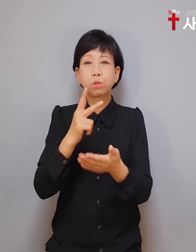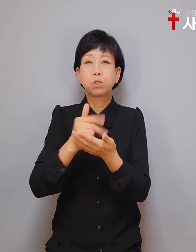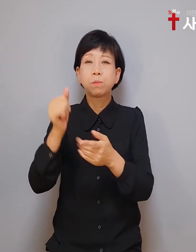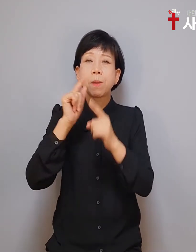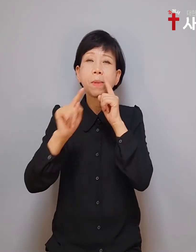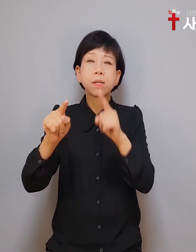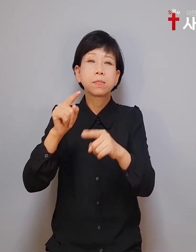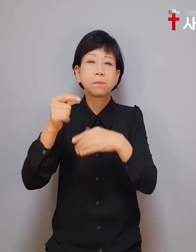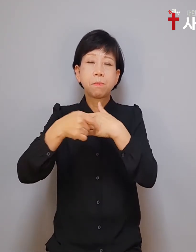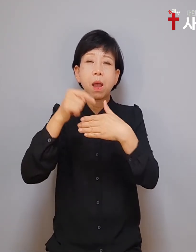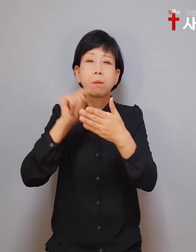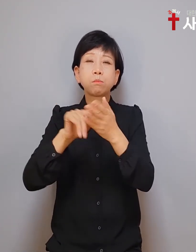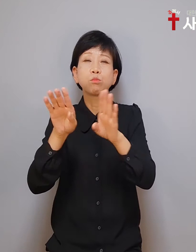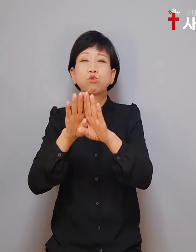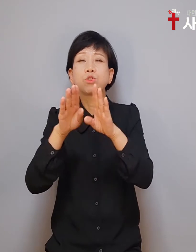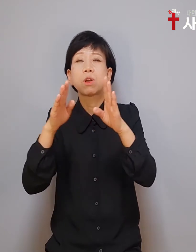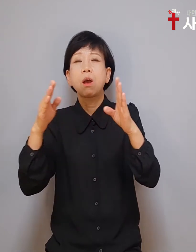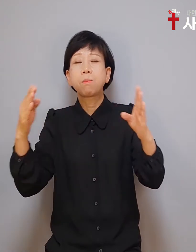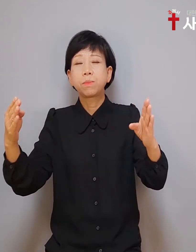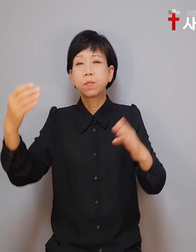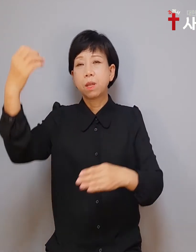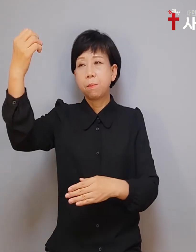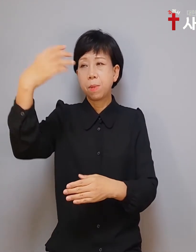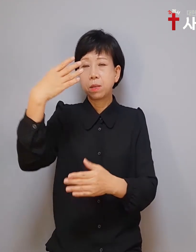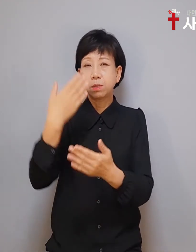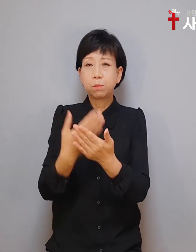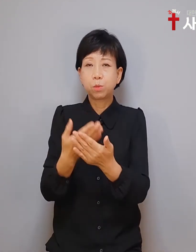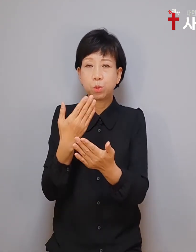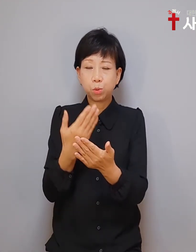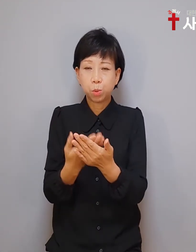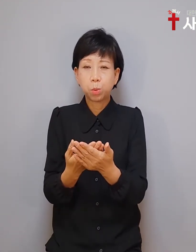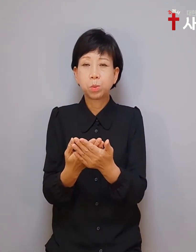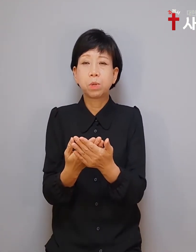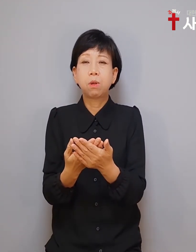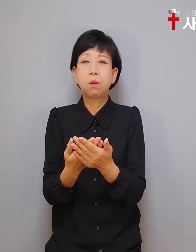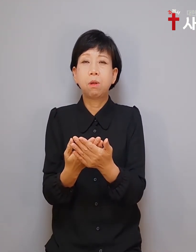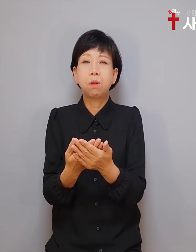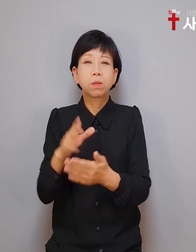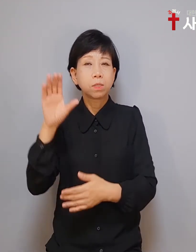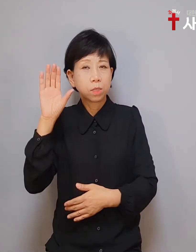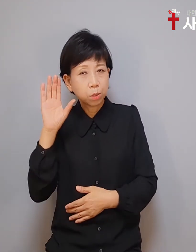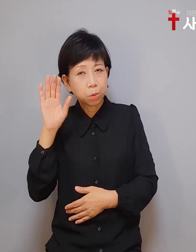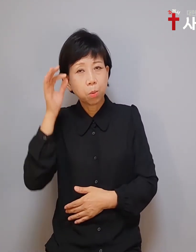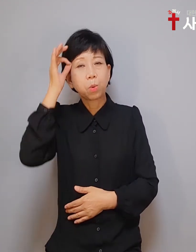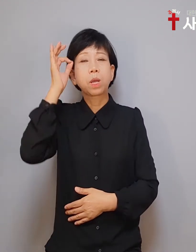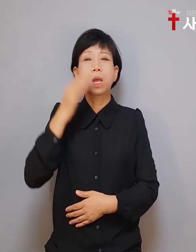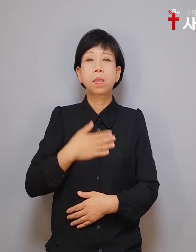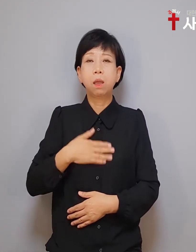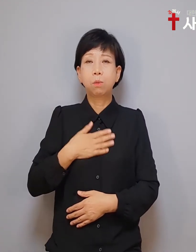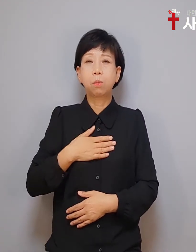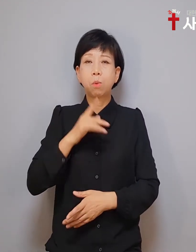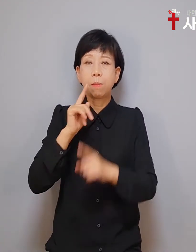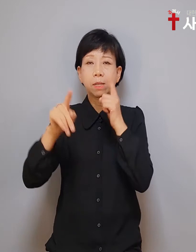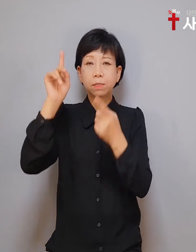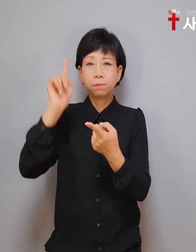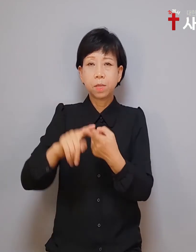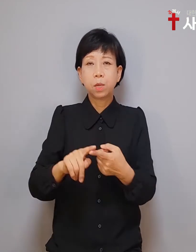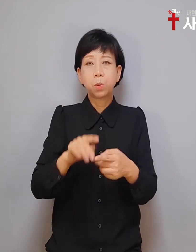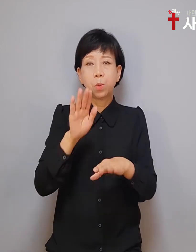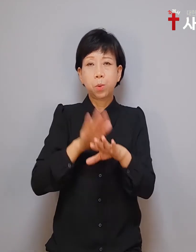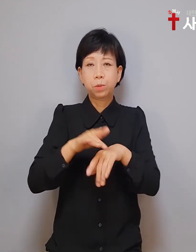내 마음의 문을 엽니다. 말씀하여 주옵소서. 듣고 깨닫고 말씀대로